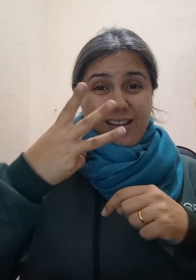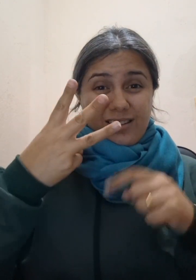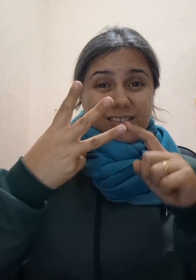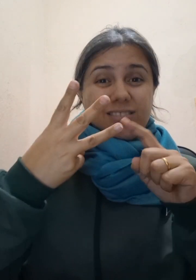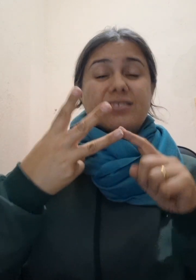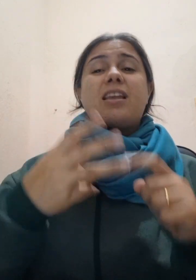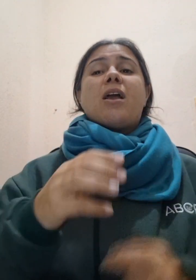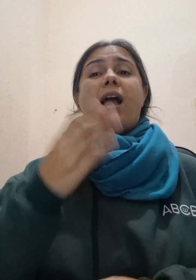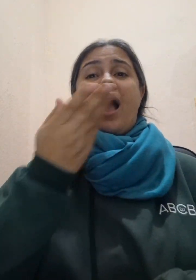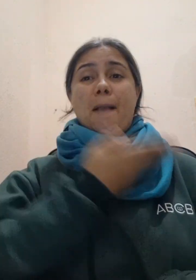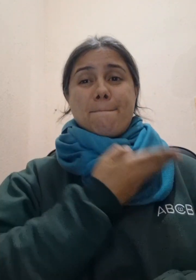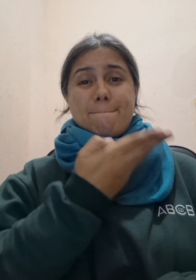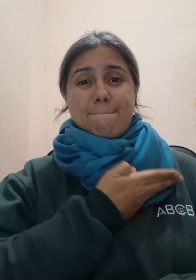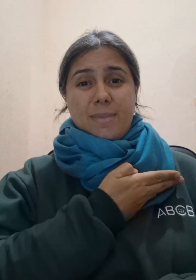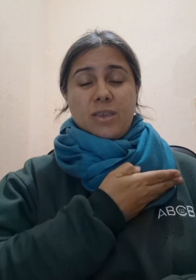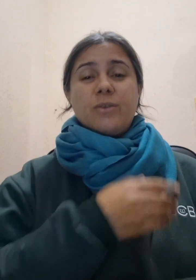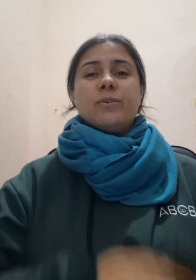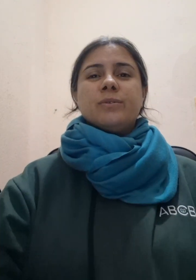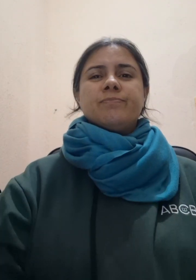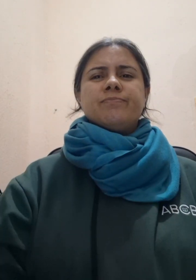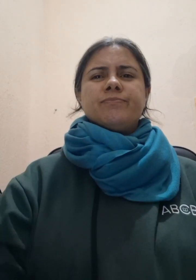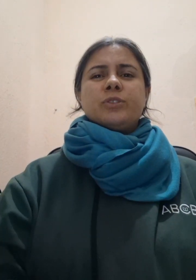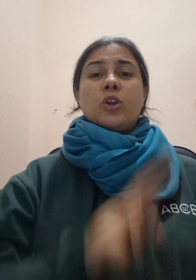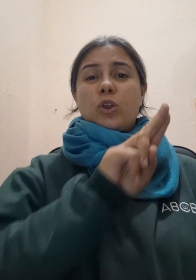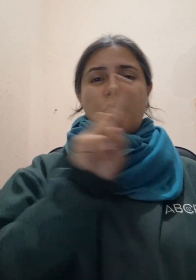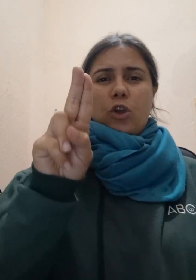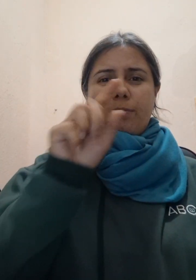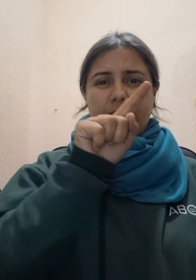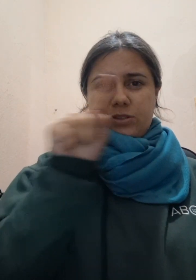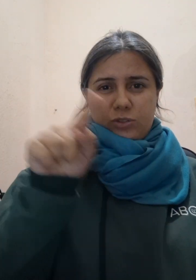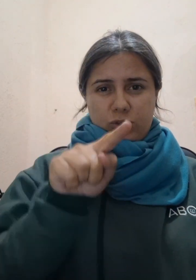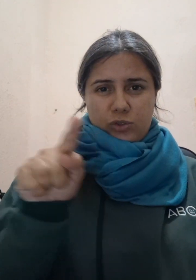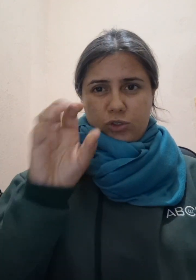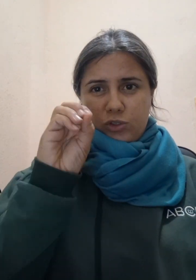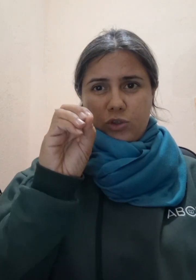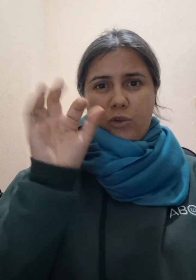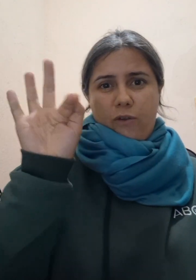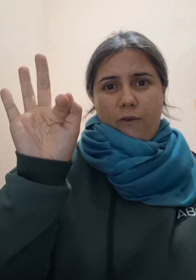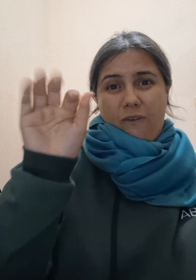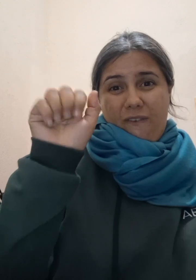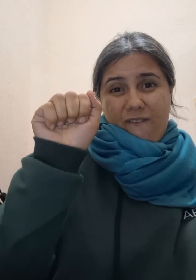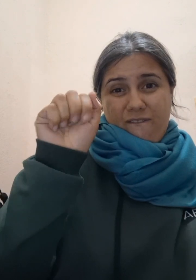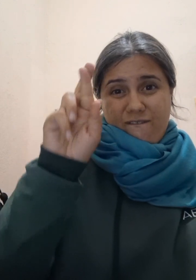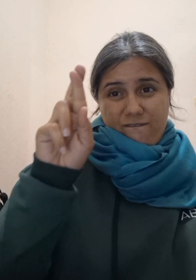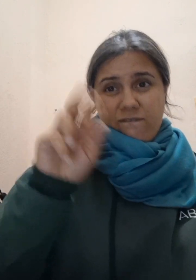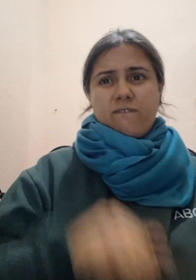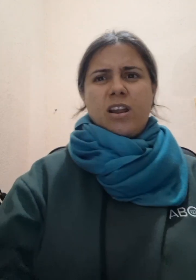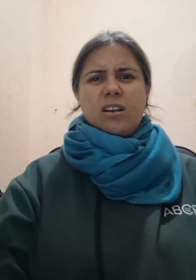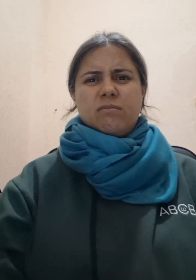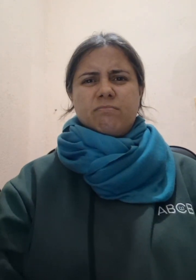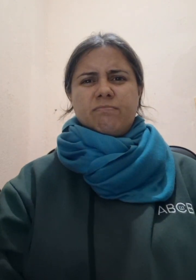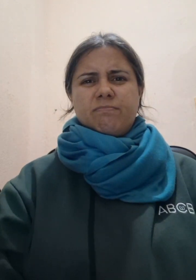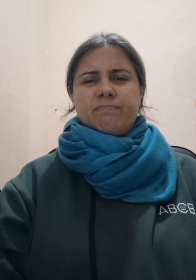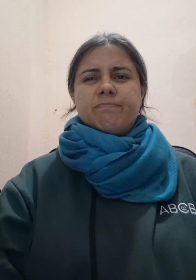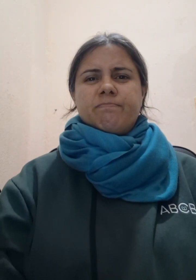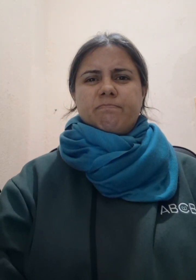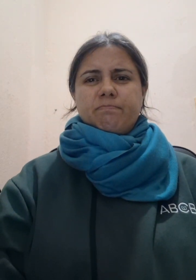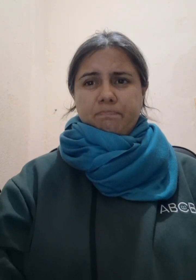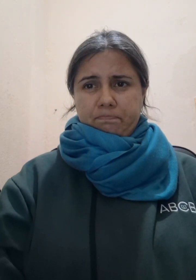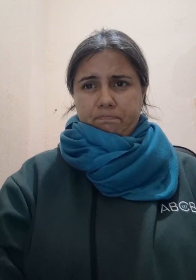pecado. Ele não era justo, não. Depois, o terceiro amigo de Jó, o